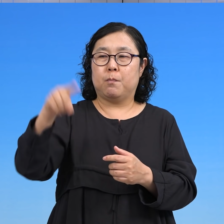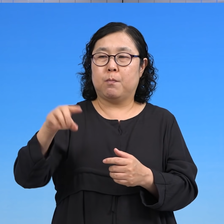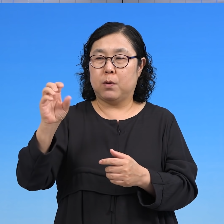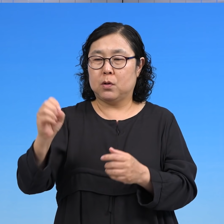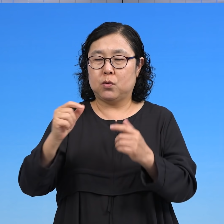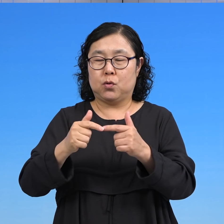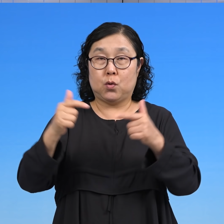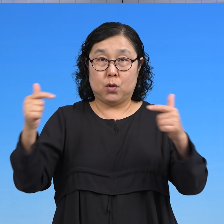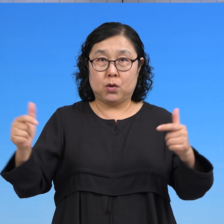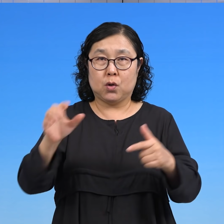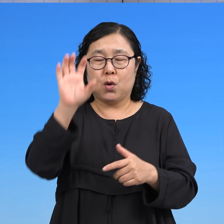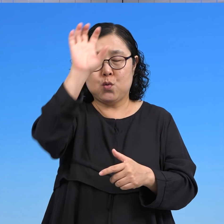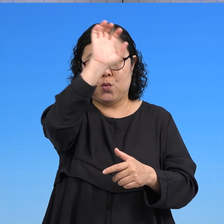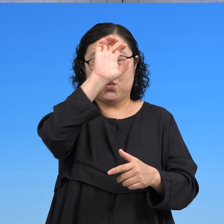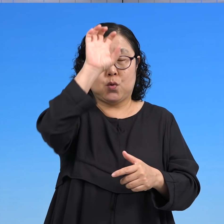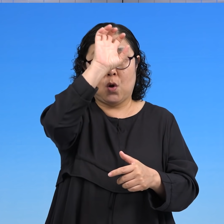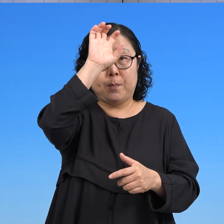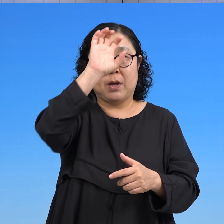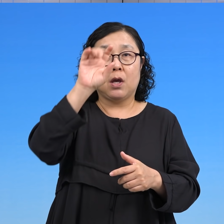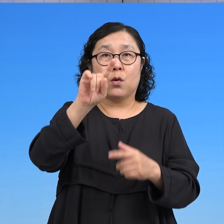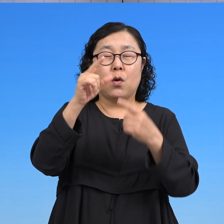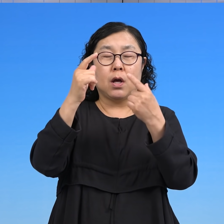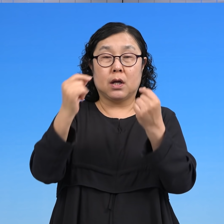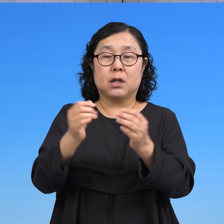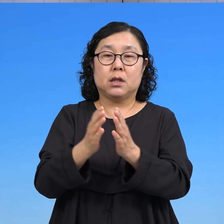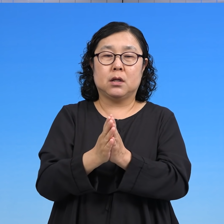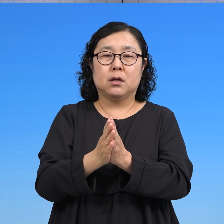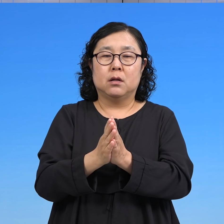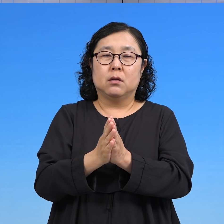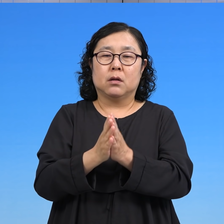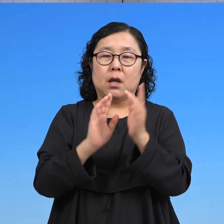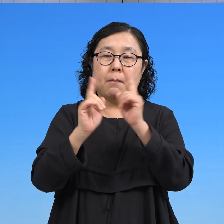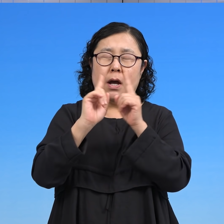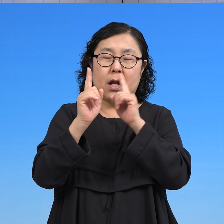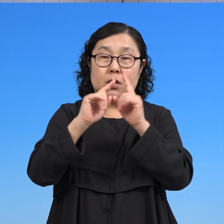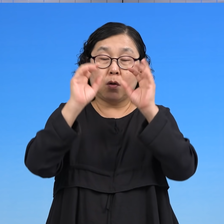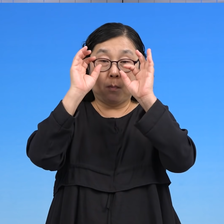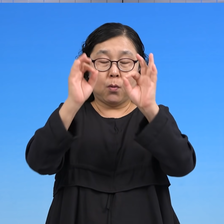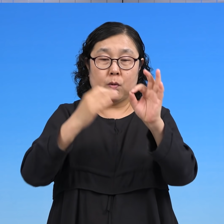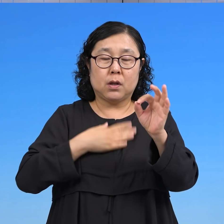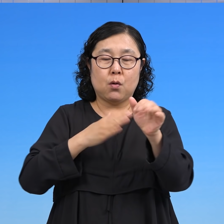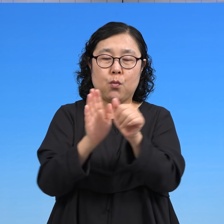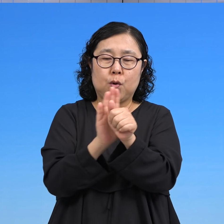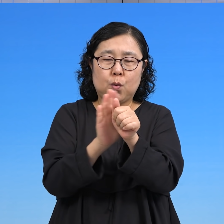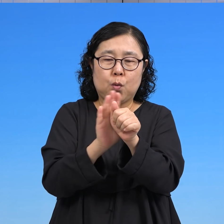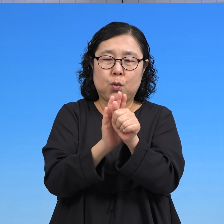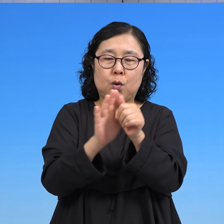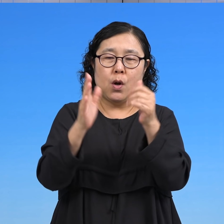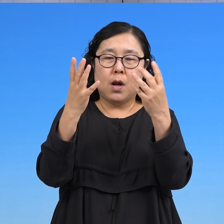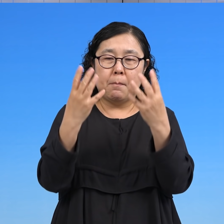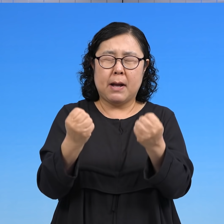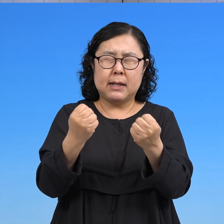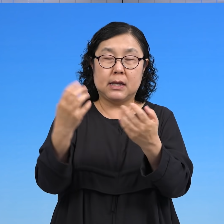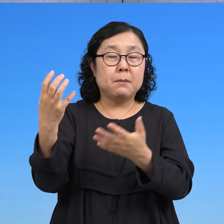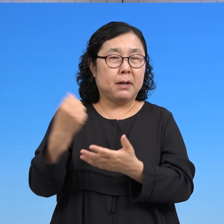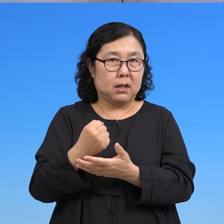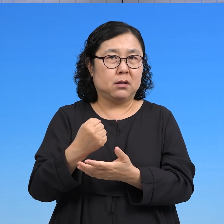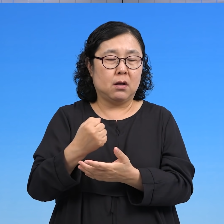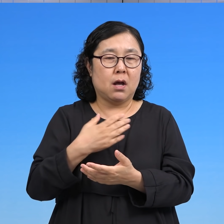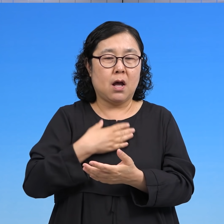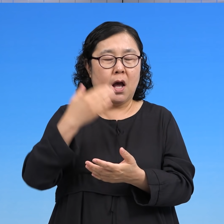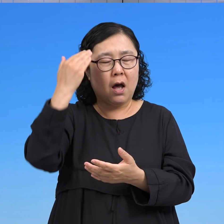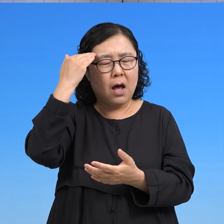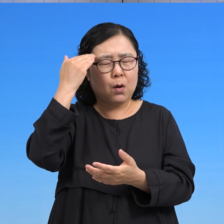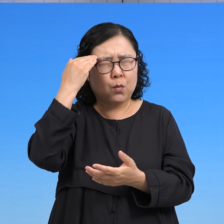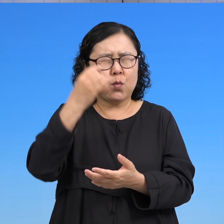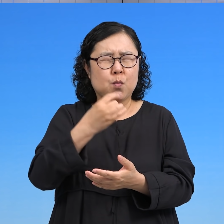사실 선진국이라고 하는 유럽이 그런 기사를 토해내는 것을 보고 위로를 많이 받았습니다. 이게 우리나라만의